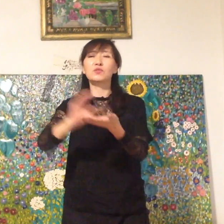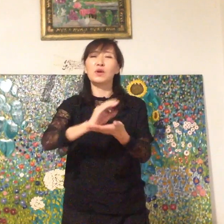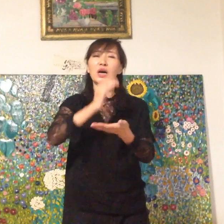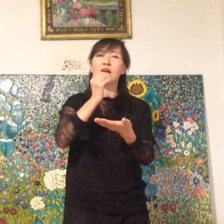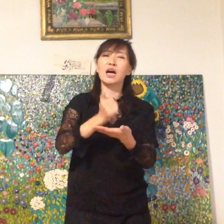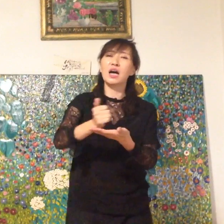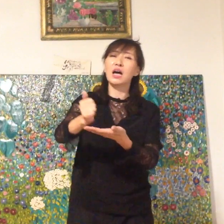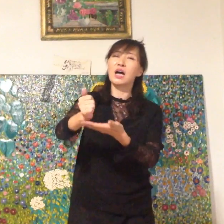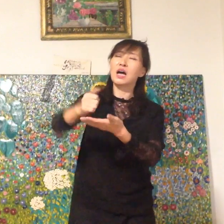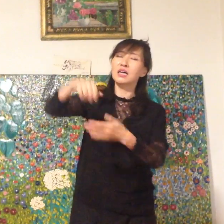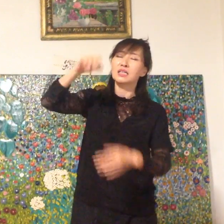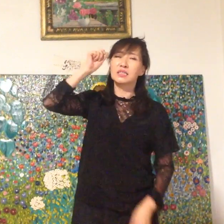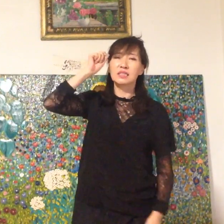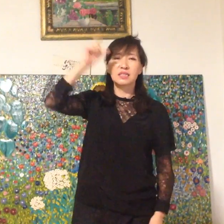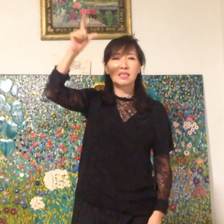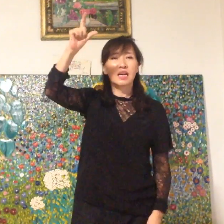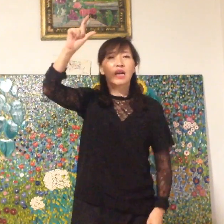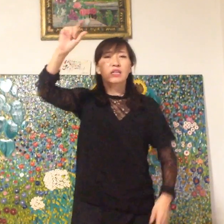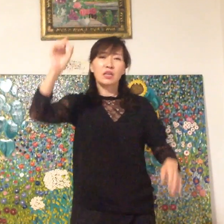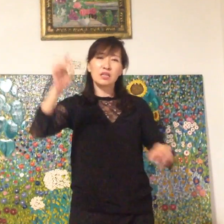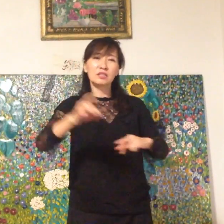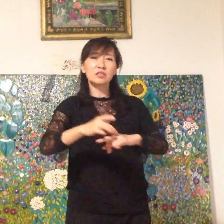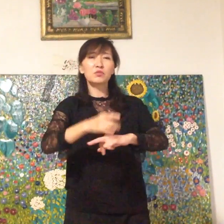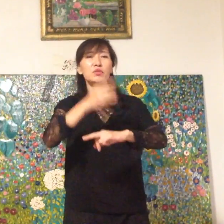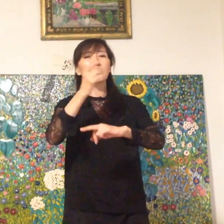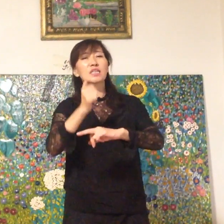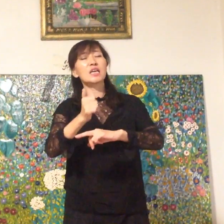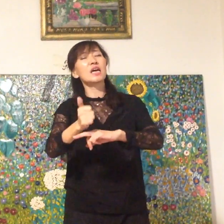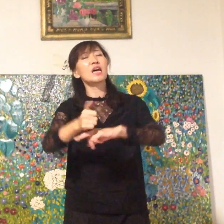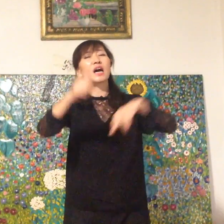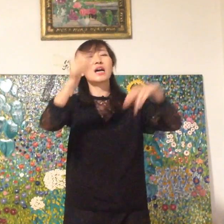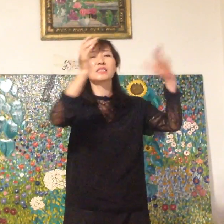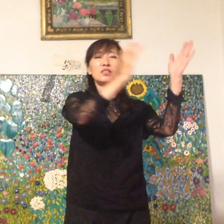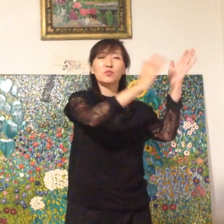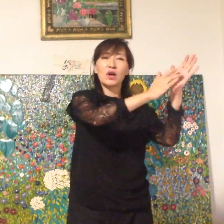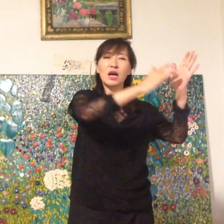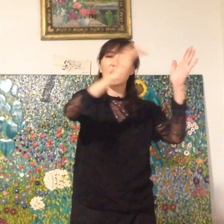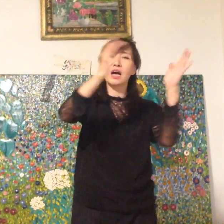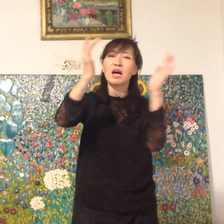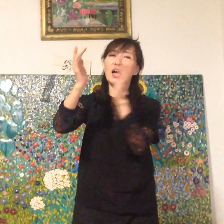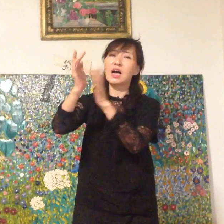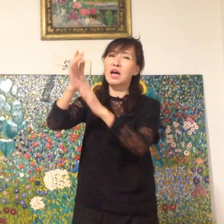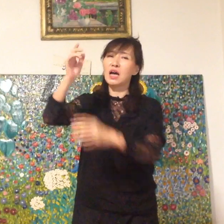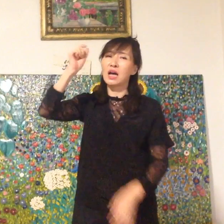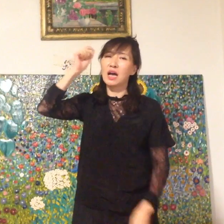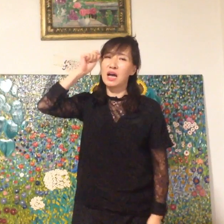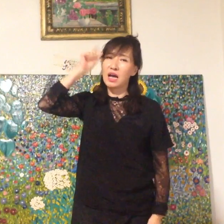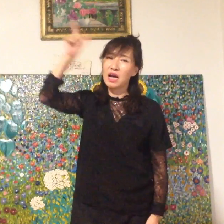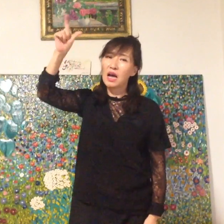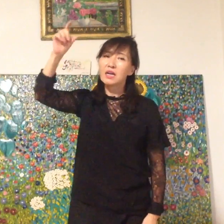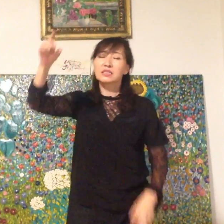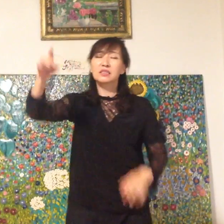왕 그 위대하신 왕 그